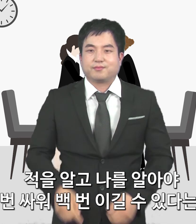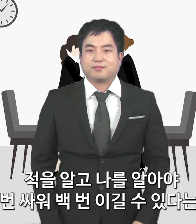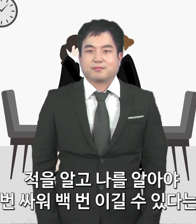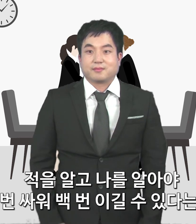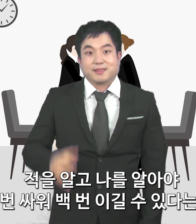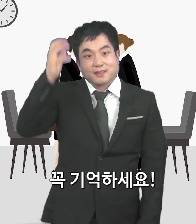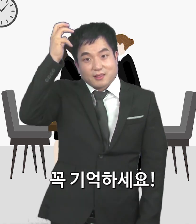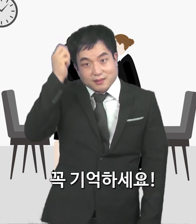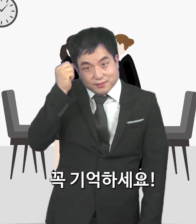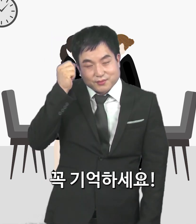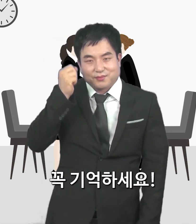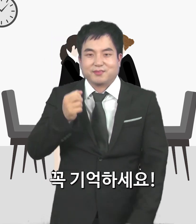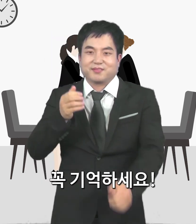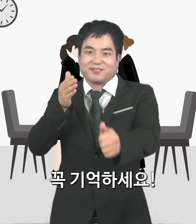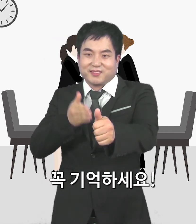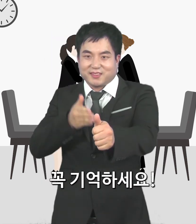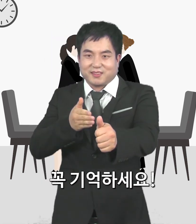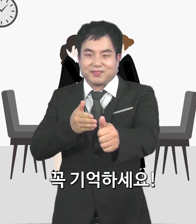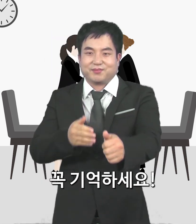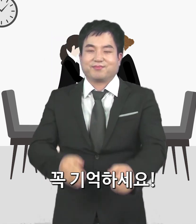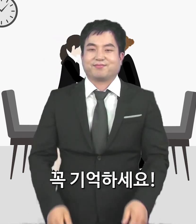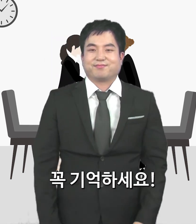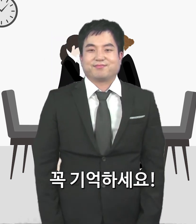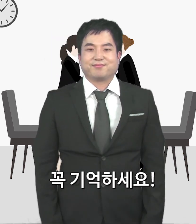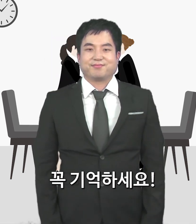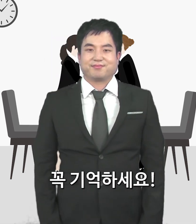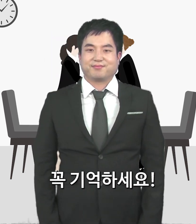100번 이길 수 있다는 것 꼭 기억하세요.